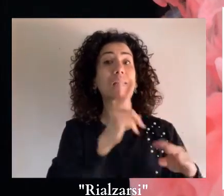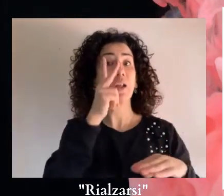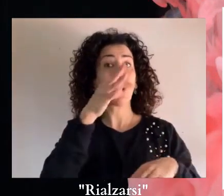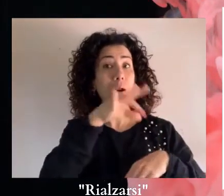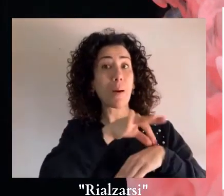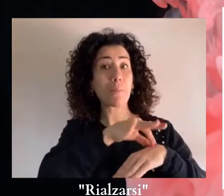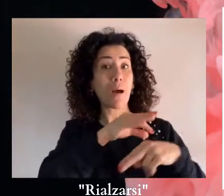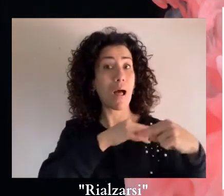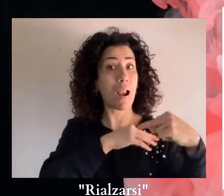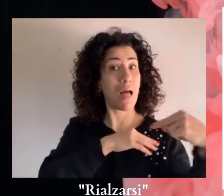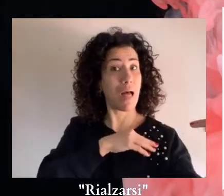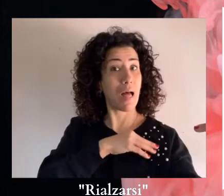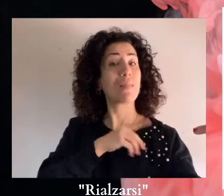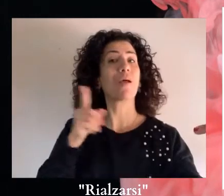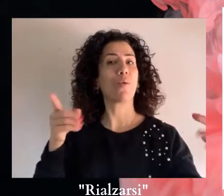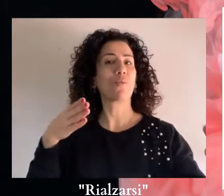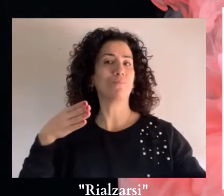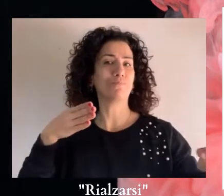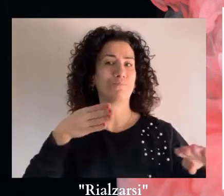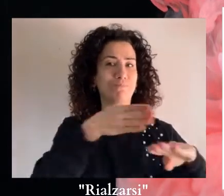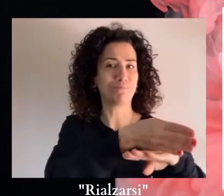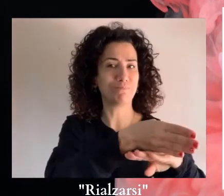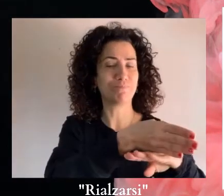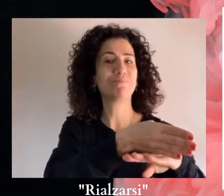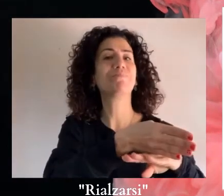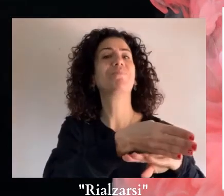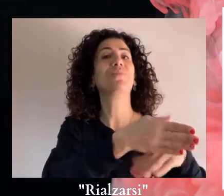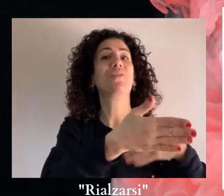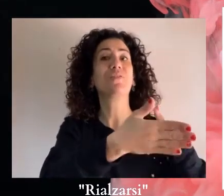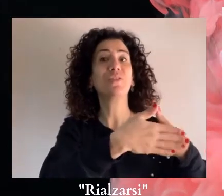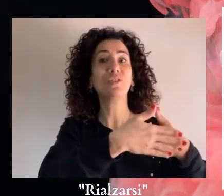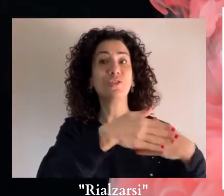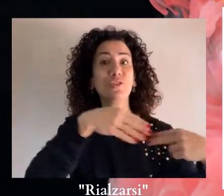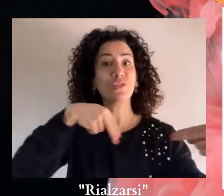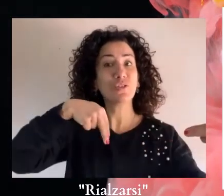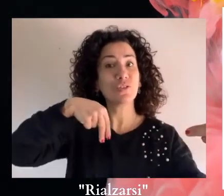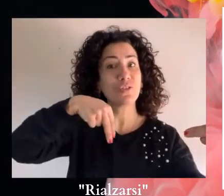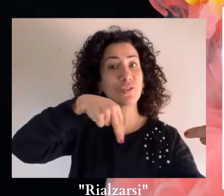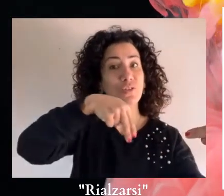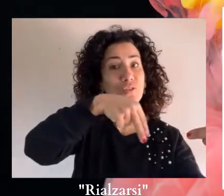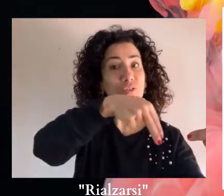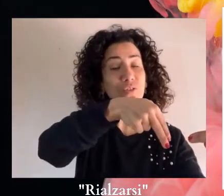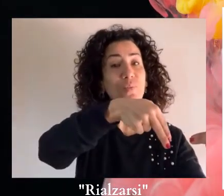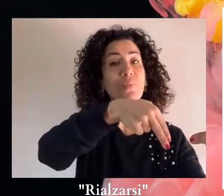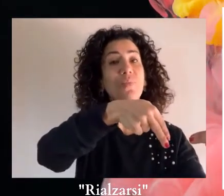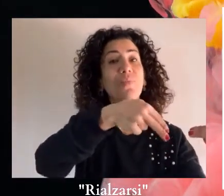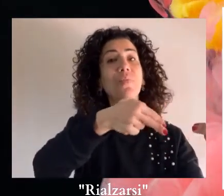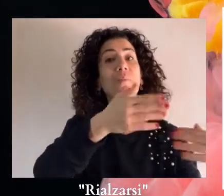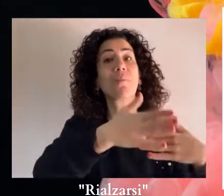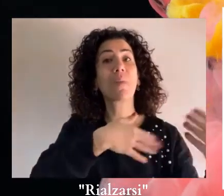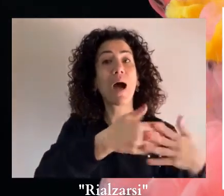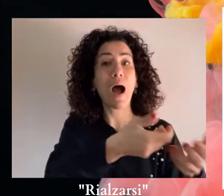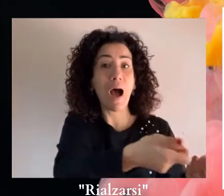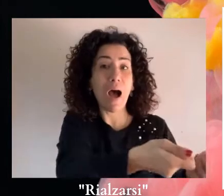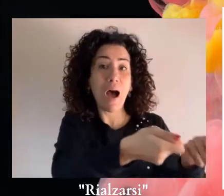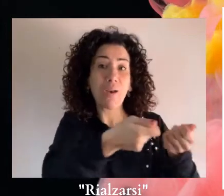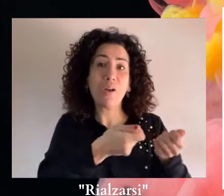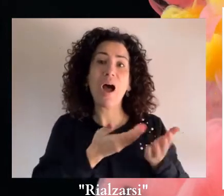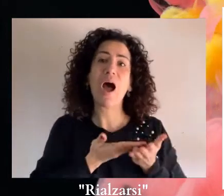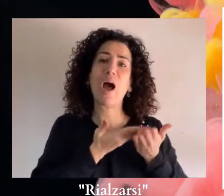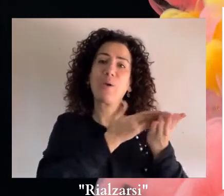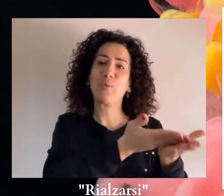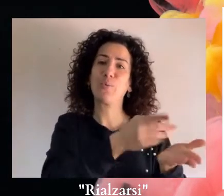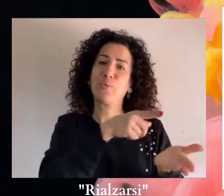Entra in casa di una donna ammalata, si avvicina a lei, la prende per mano,